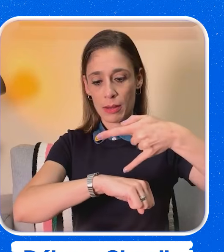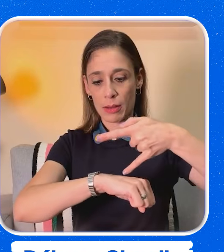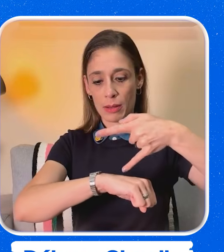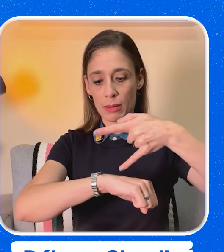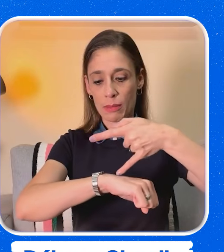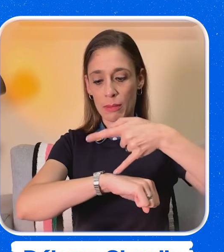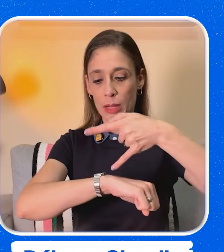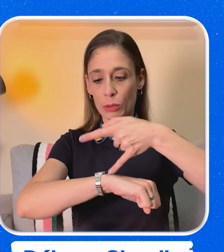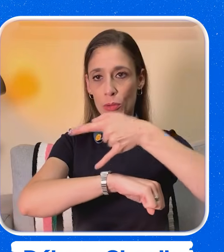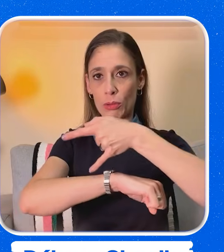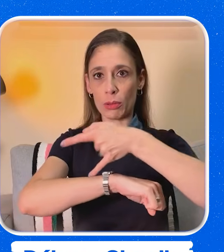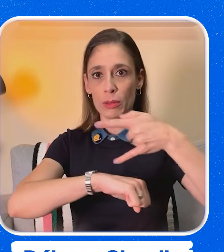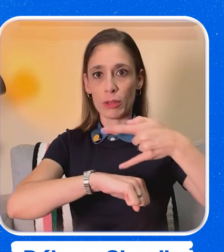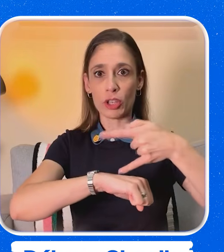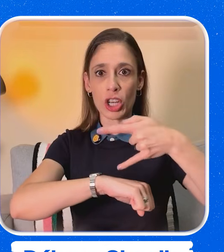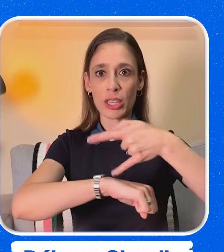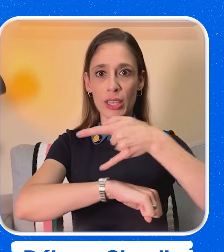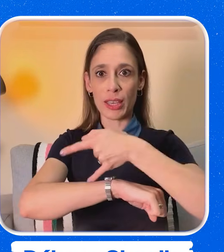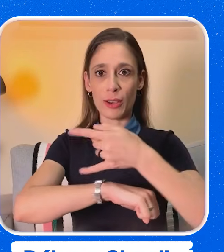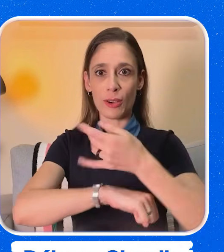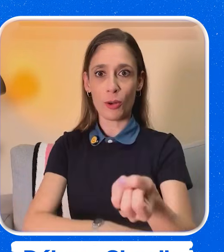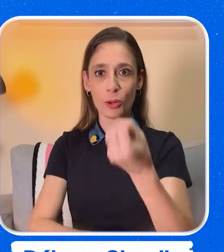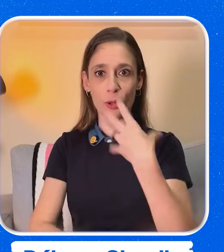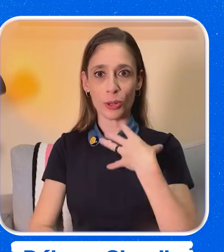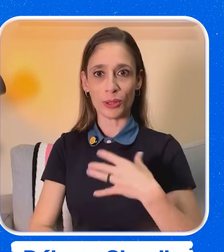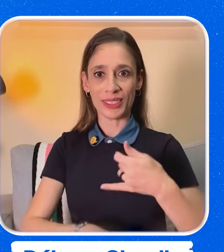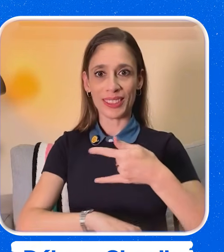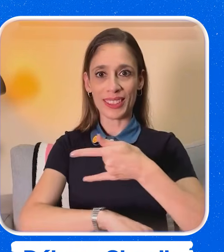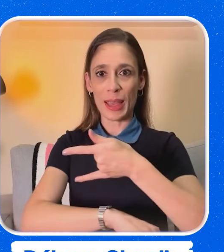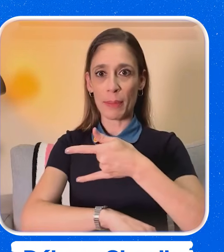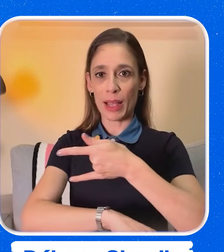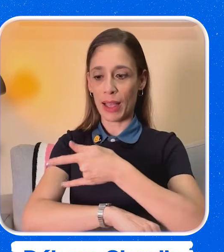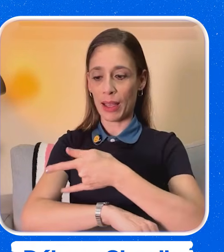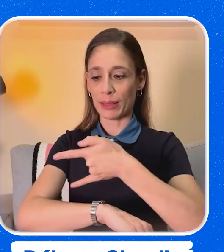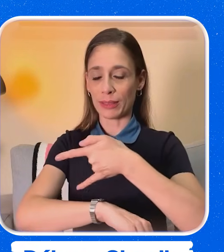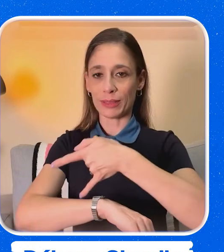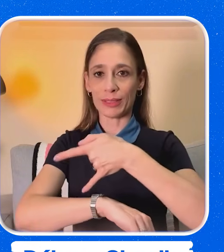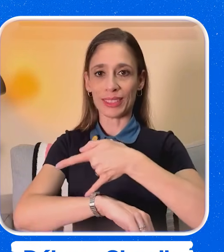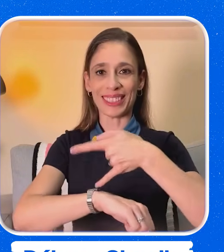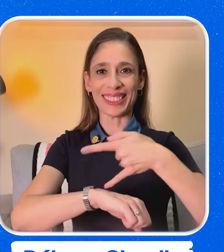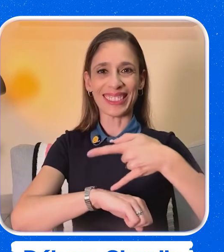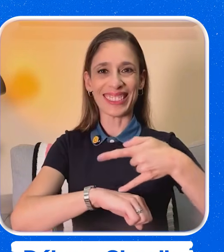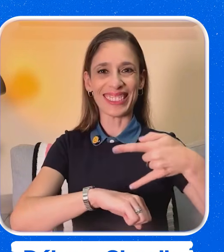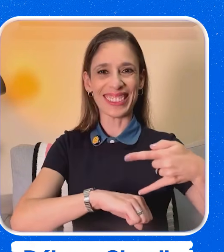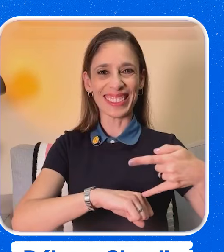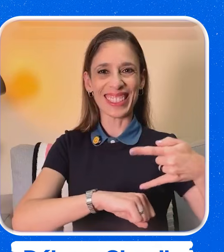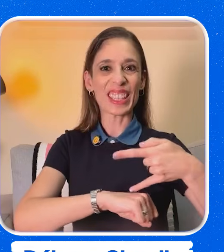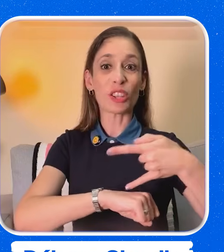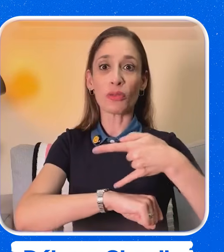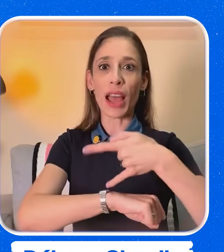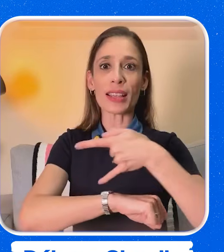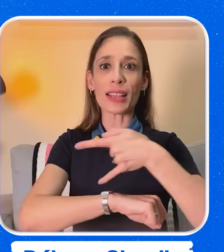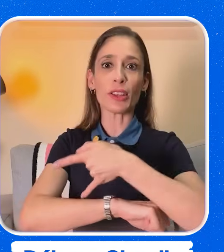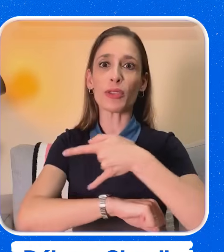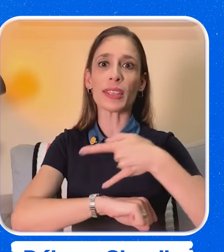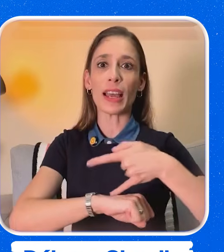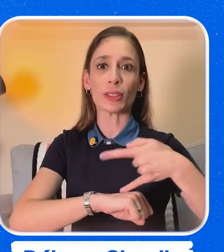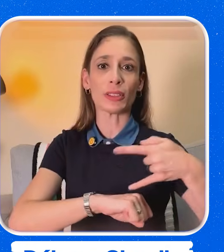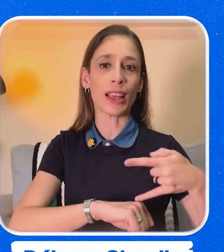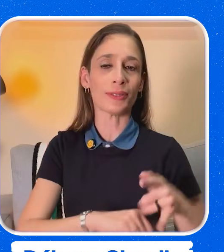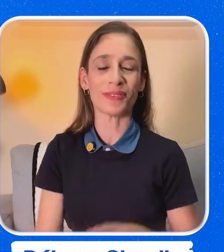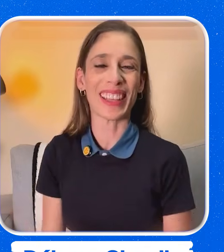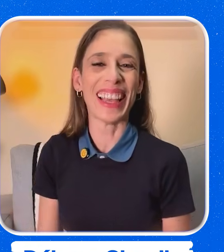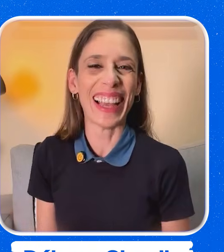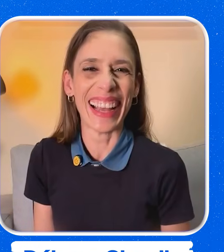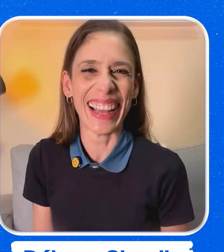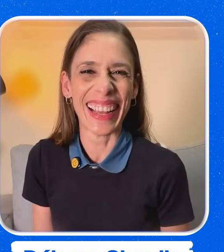a Manu Geni contou. É para cá. Tanto faz Tanto sentido. faz, então eu fui